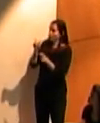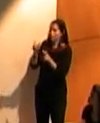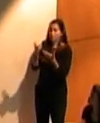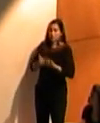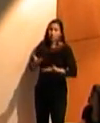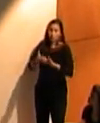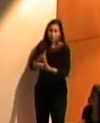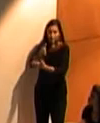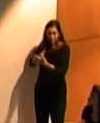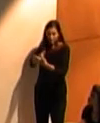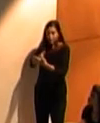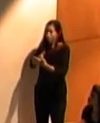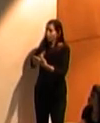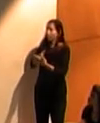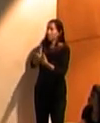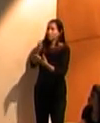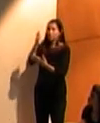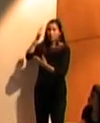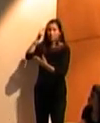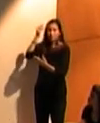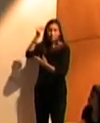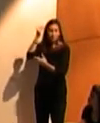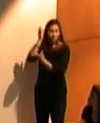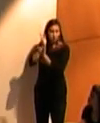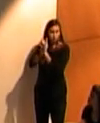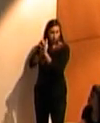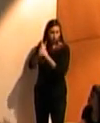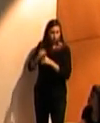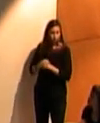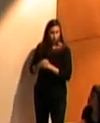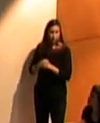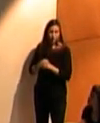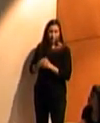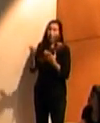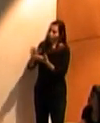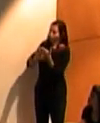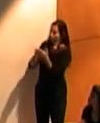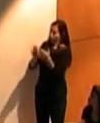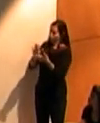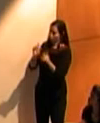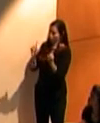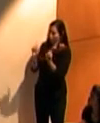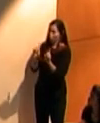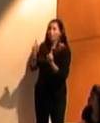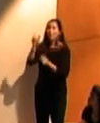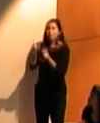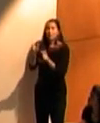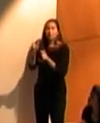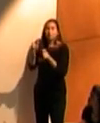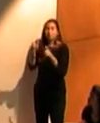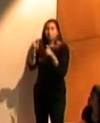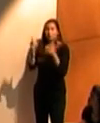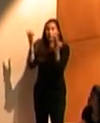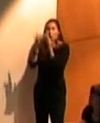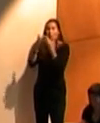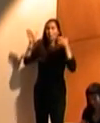de handicap psychique, donc des personnes qui ont des troubles autistiques, excusez-moi.